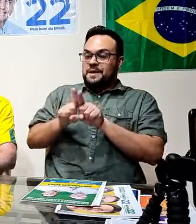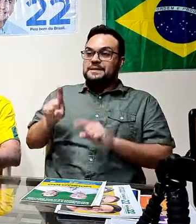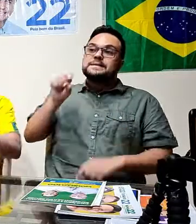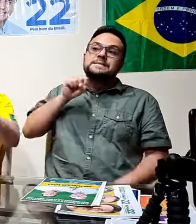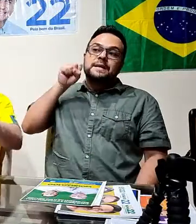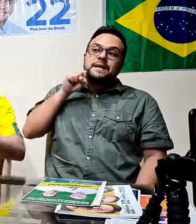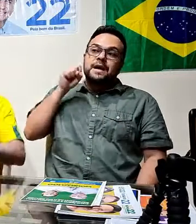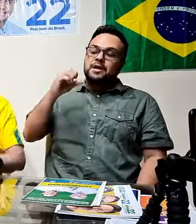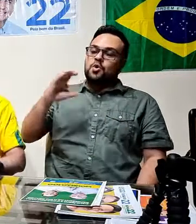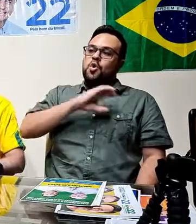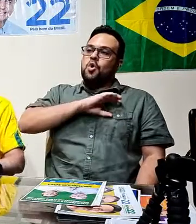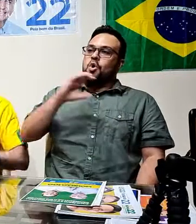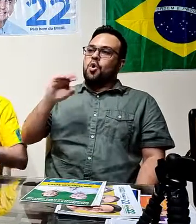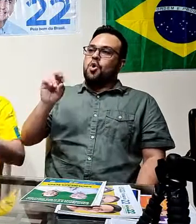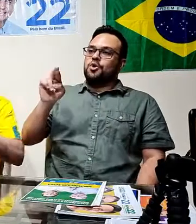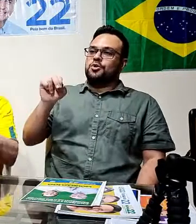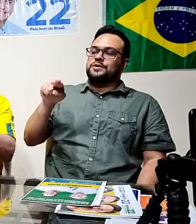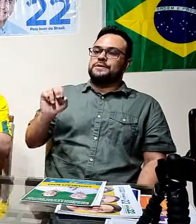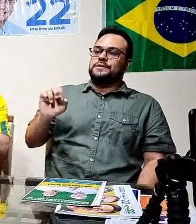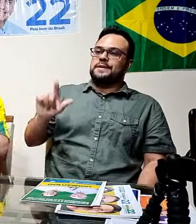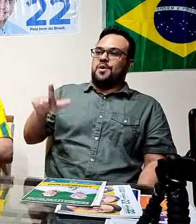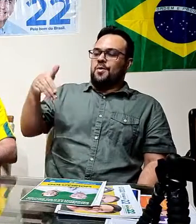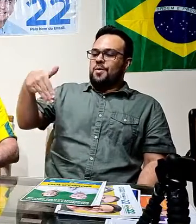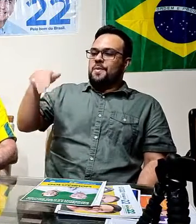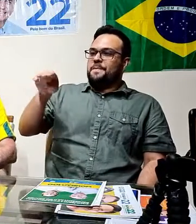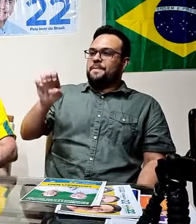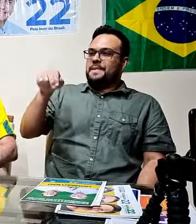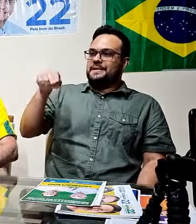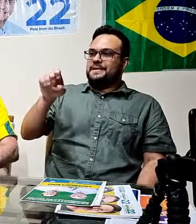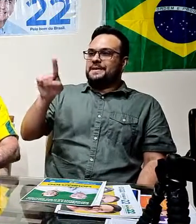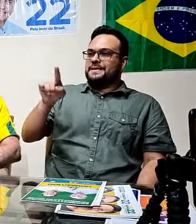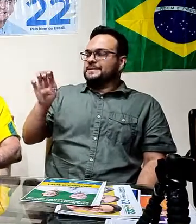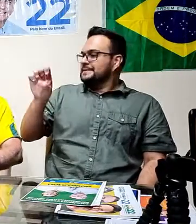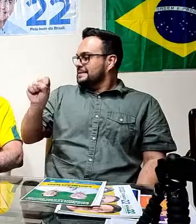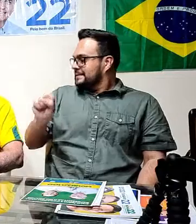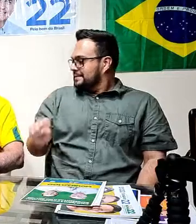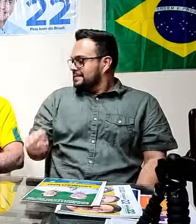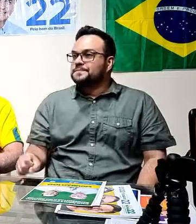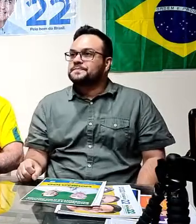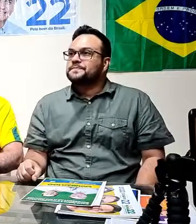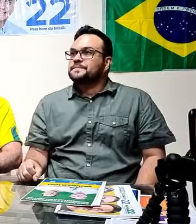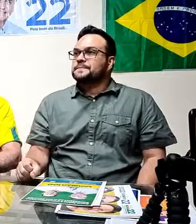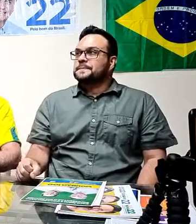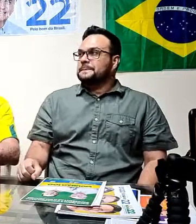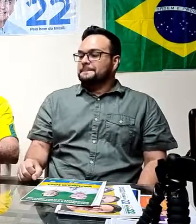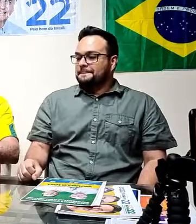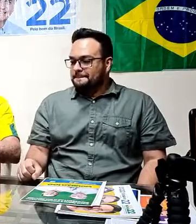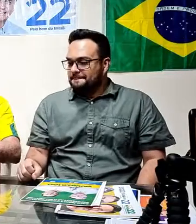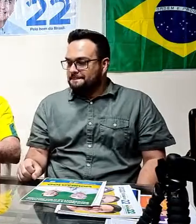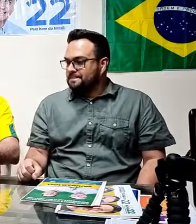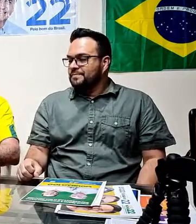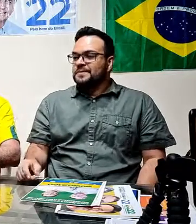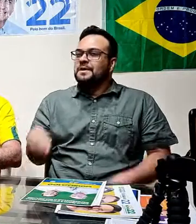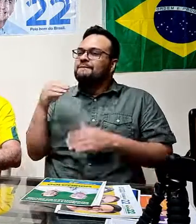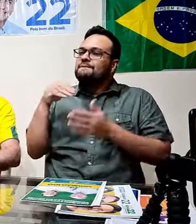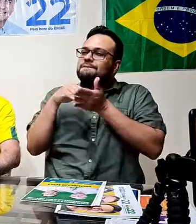Menezes. Já encostou no primeiro, estava faltando só um pouquinho ali para o Menezes